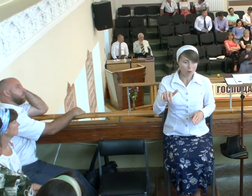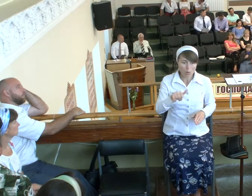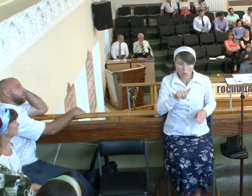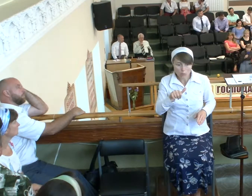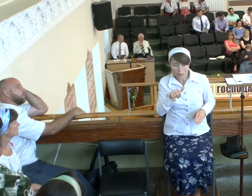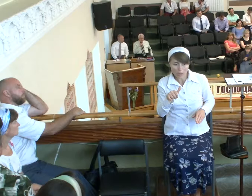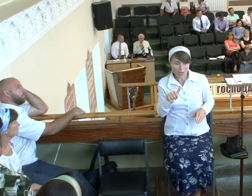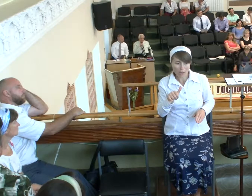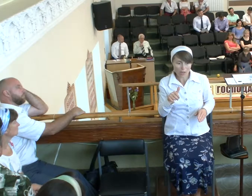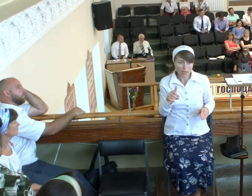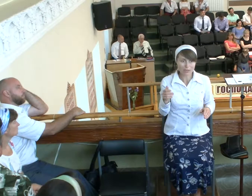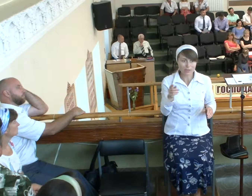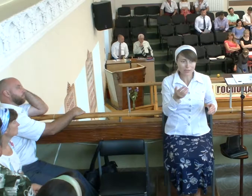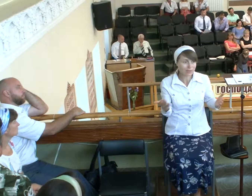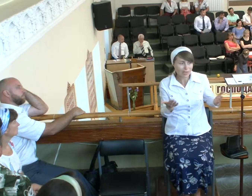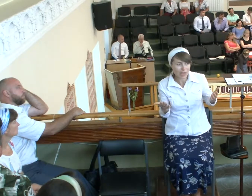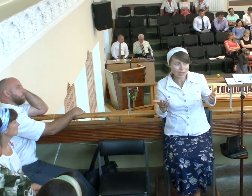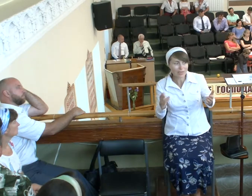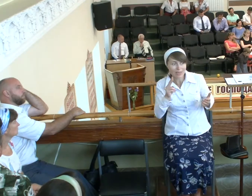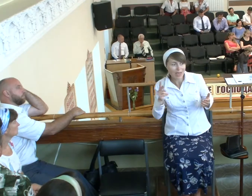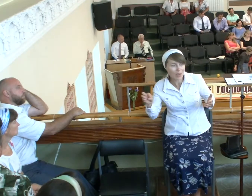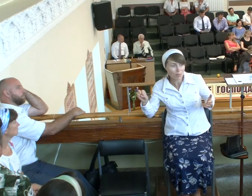идти. Аминь.